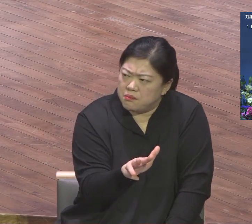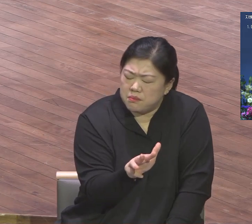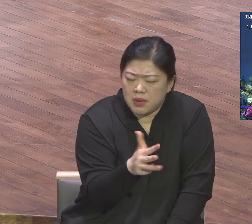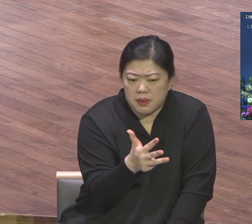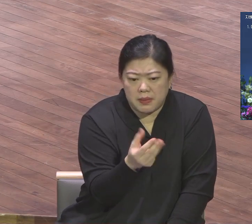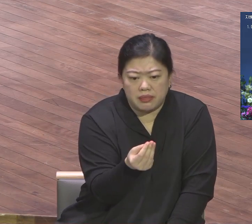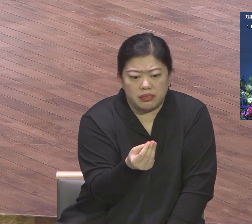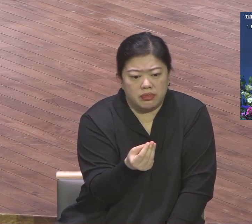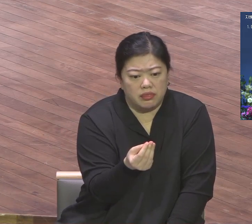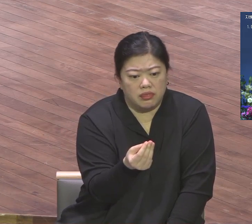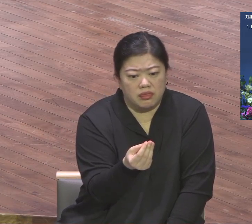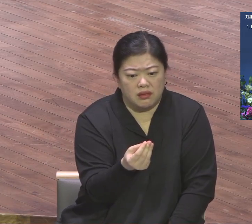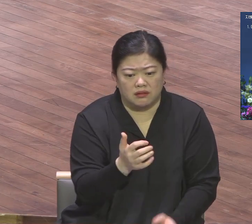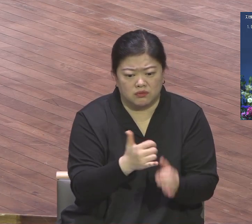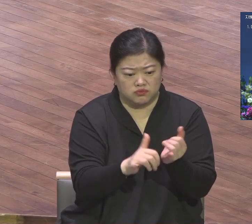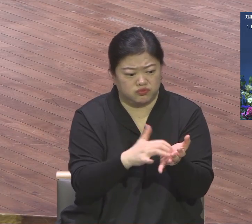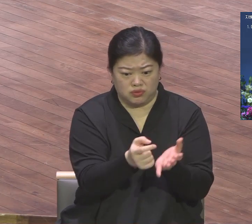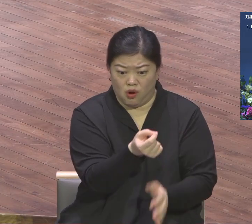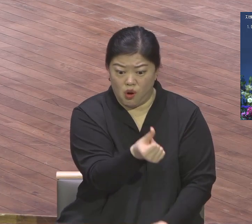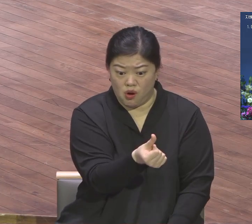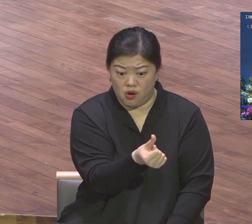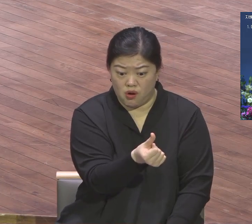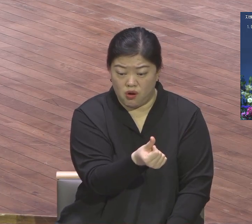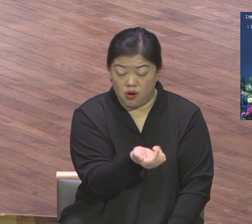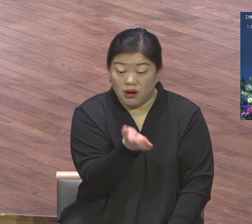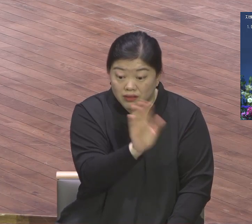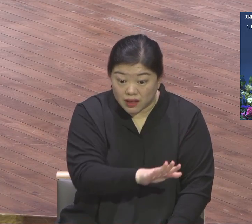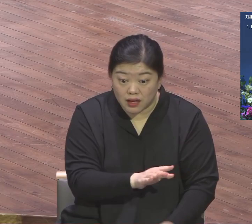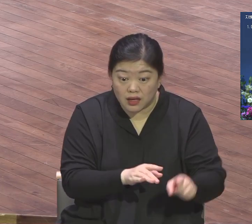핵이. 핵이 있어요. 핵이.